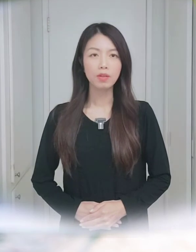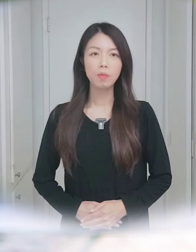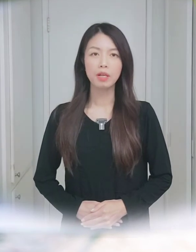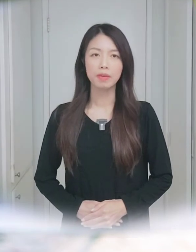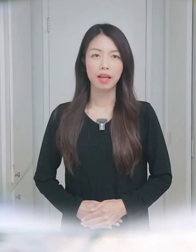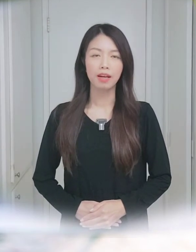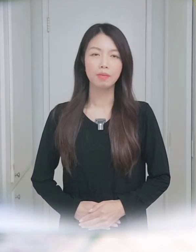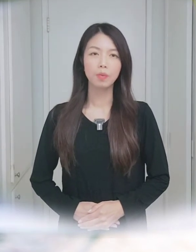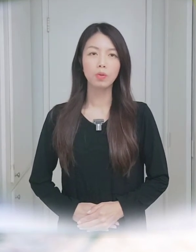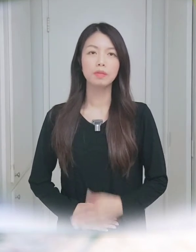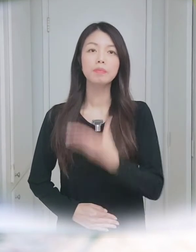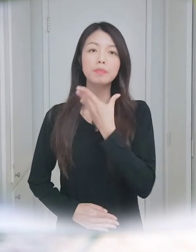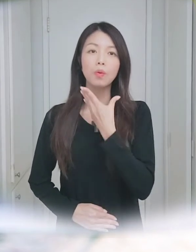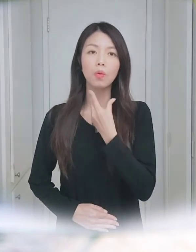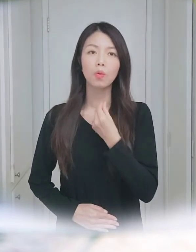복음만이 소망입니다.